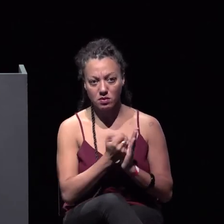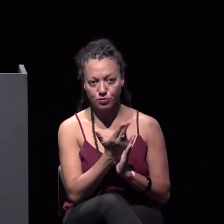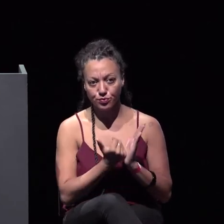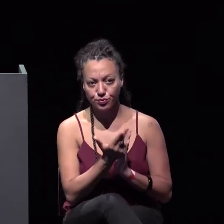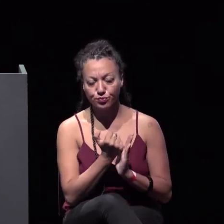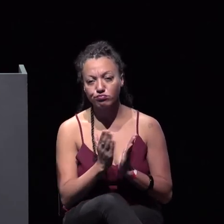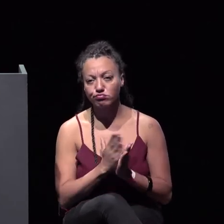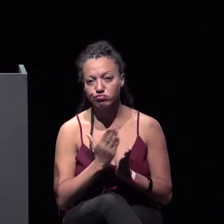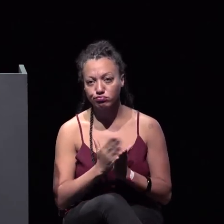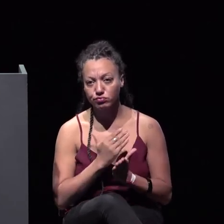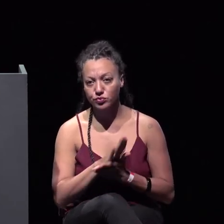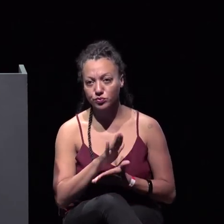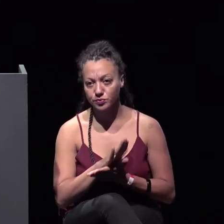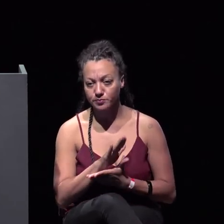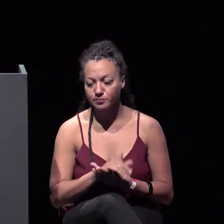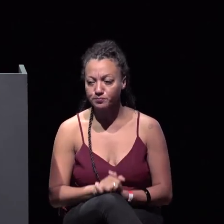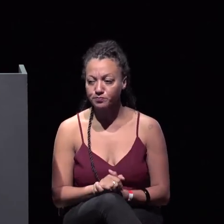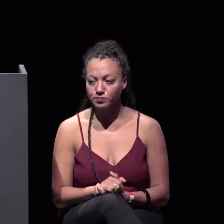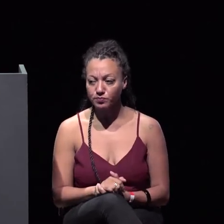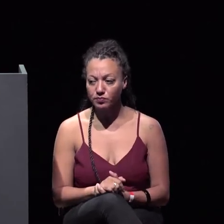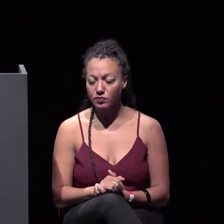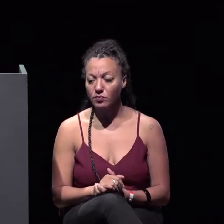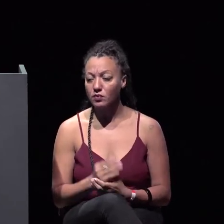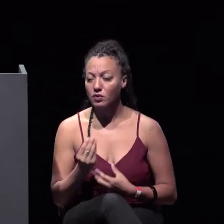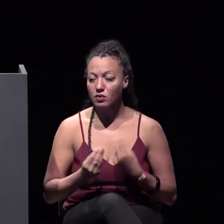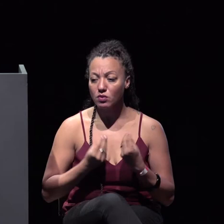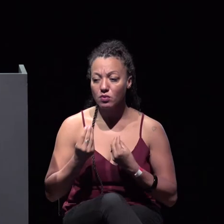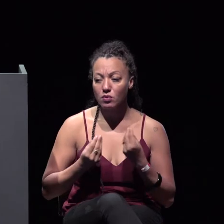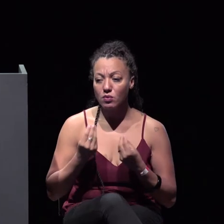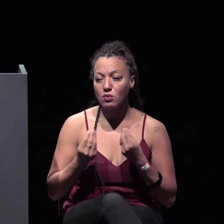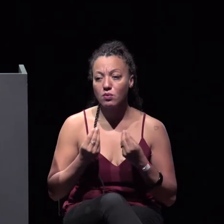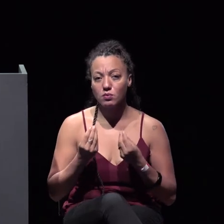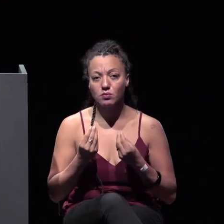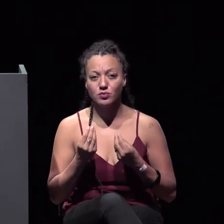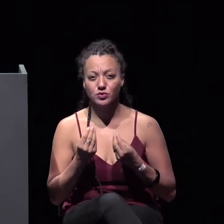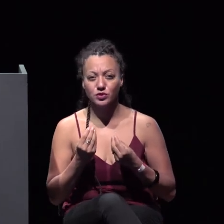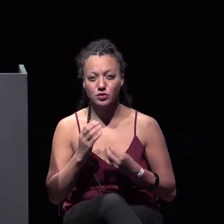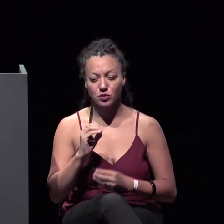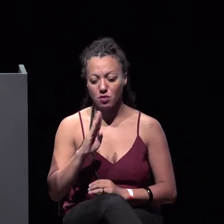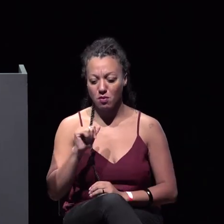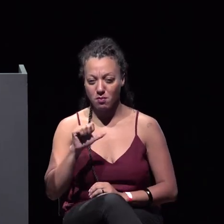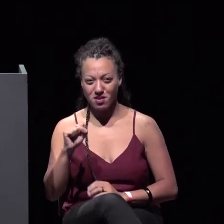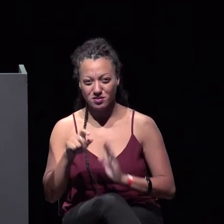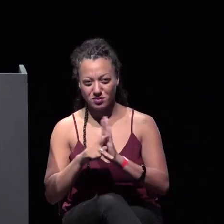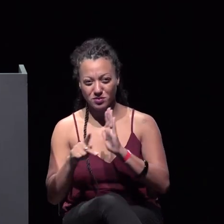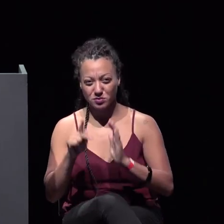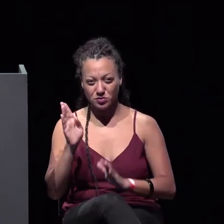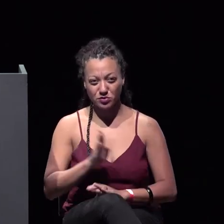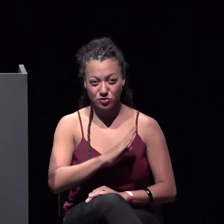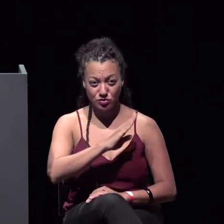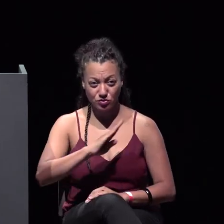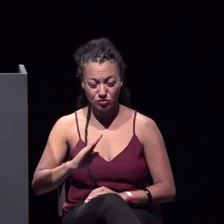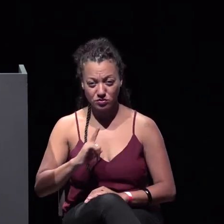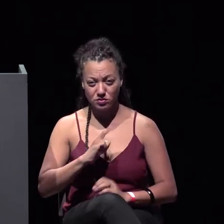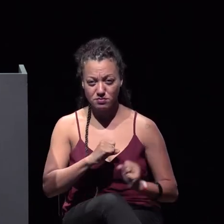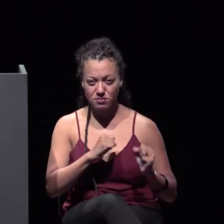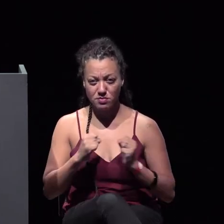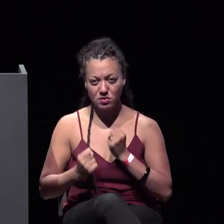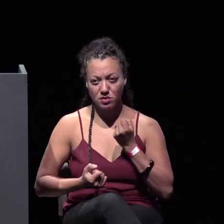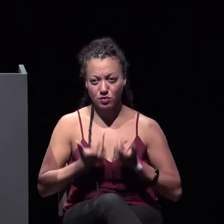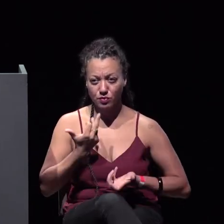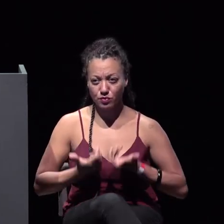nessa nessa gravura e como esses ministros de changle esses ou bastos chegou eles também têm esse poder de fogo